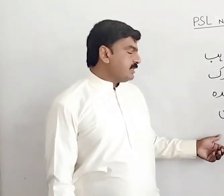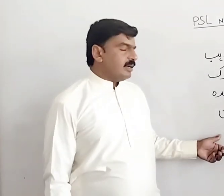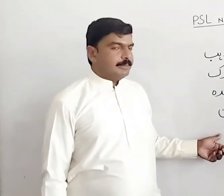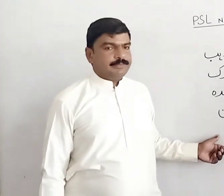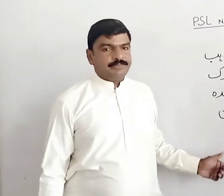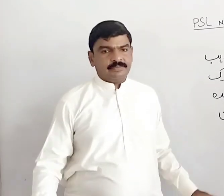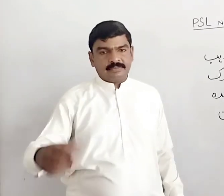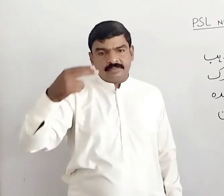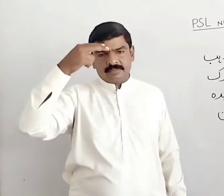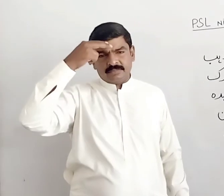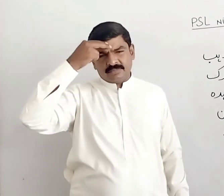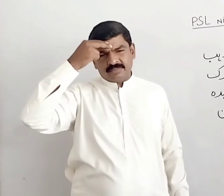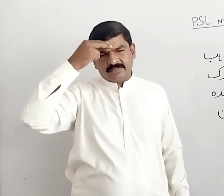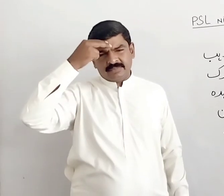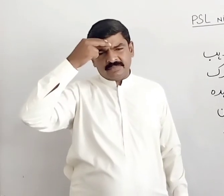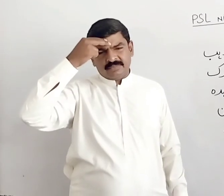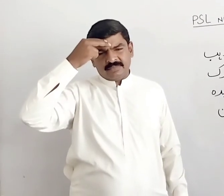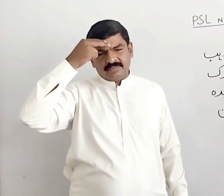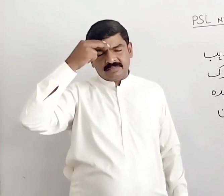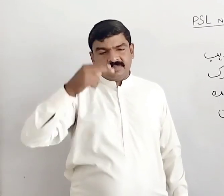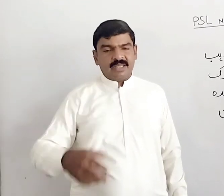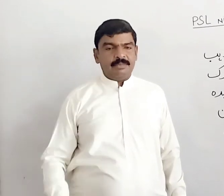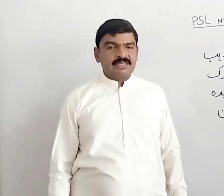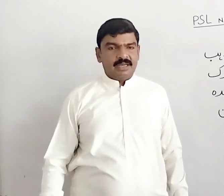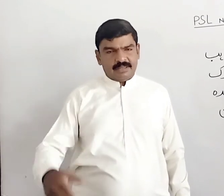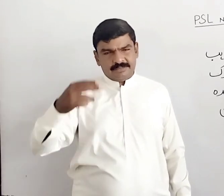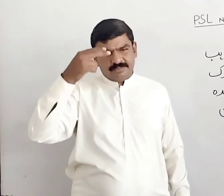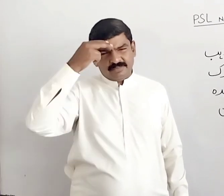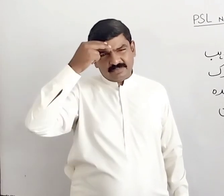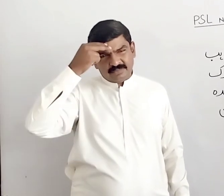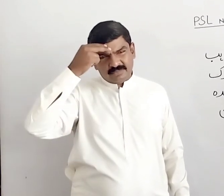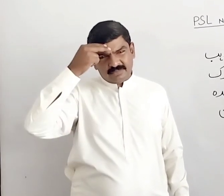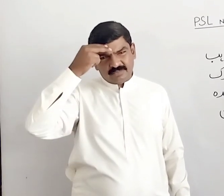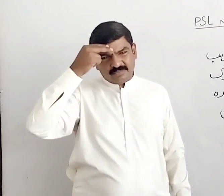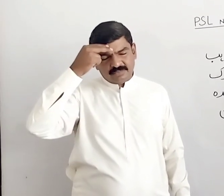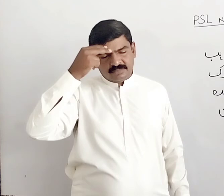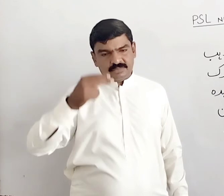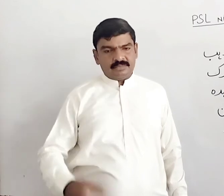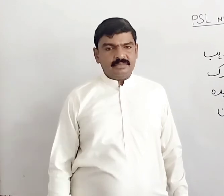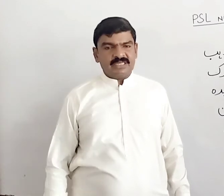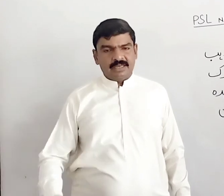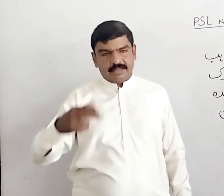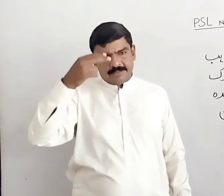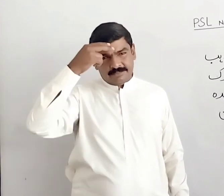مسئلہ مسئلہ مسئلہ